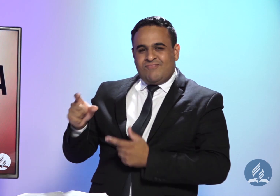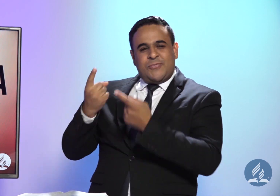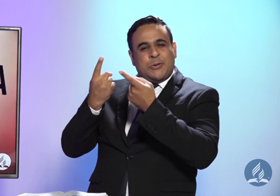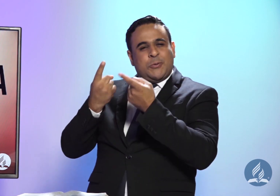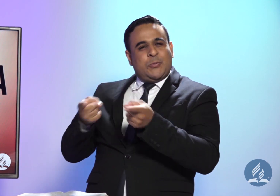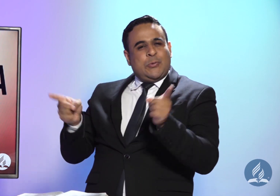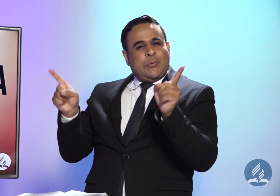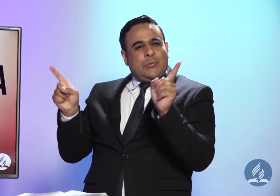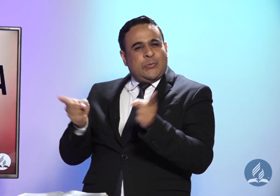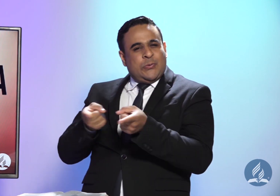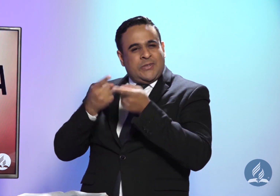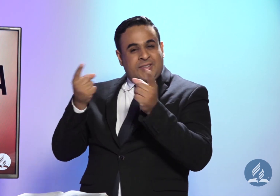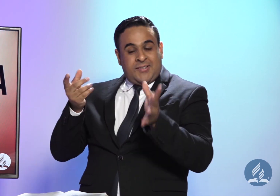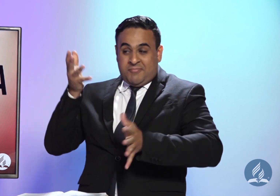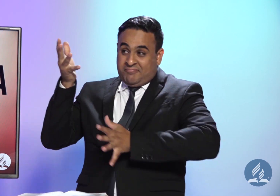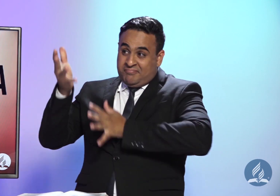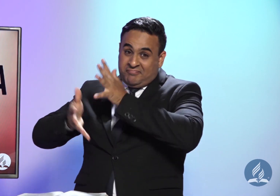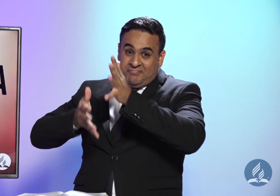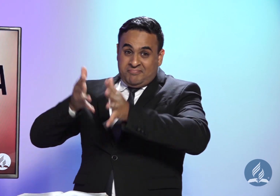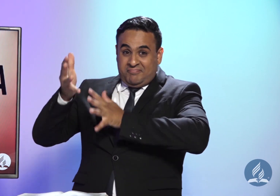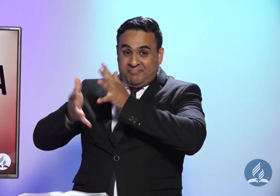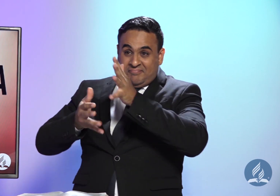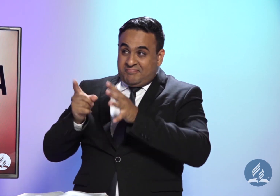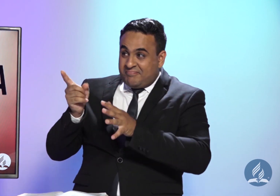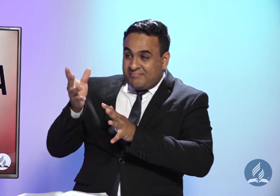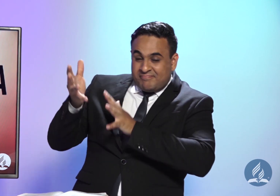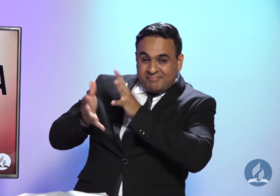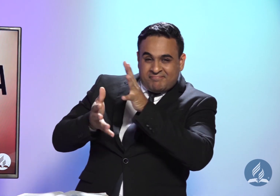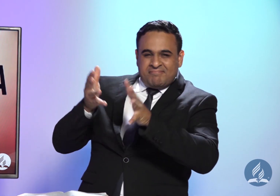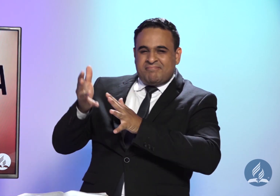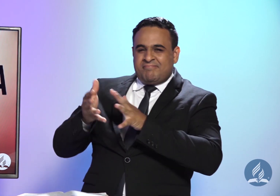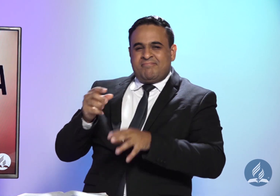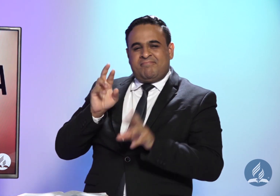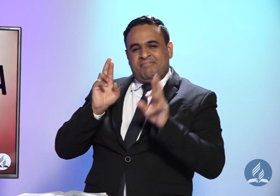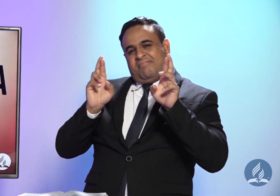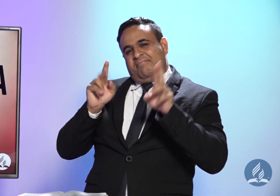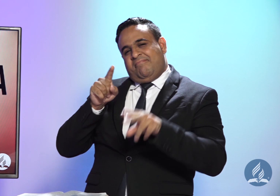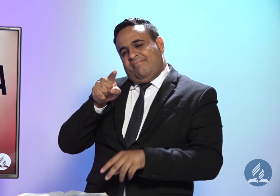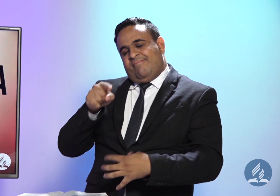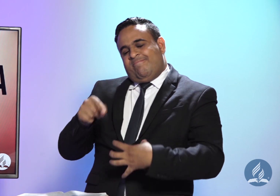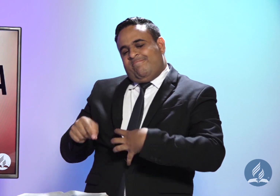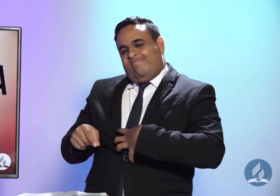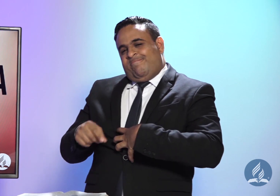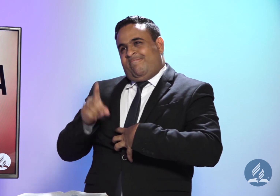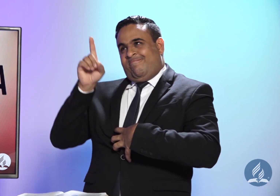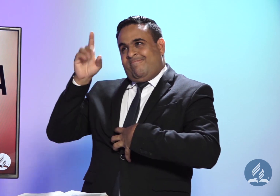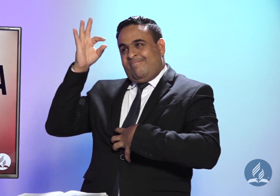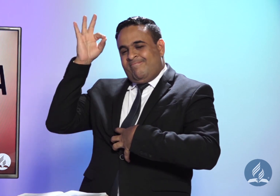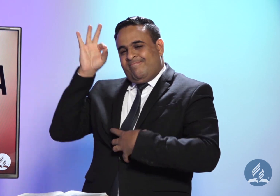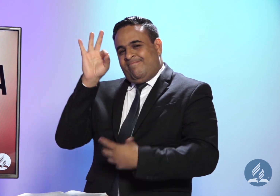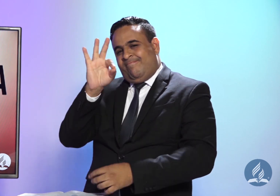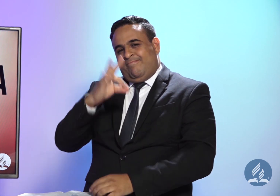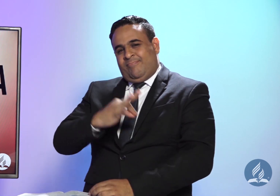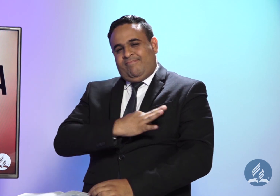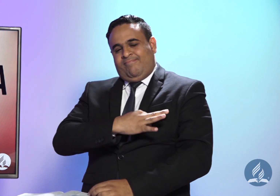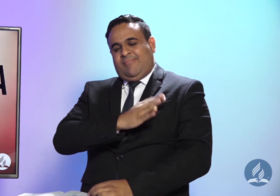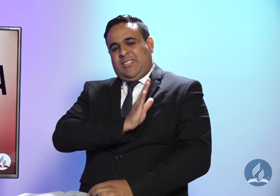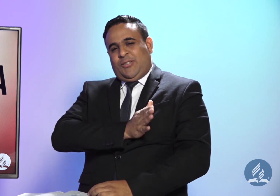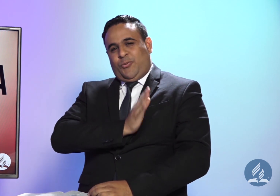de convidar uma pessoa para fazer a mensagem musical e que essa mensagem musical toque